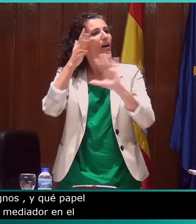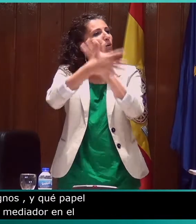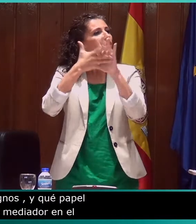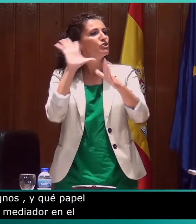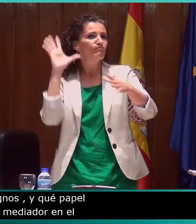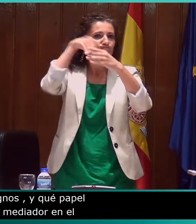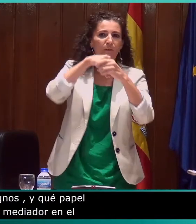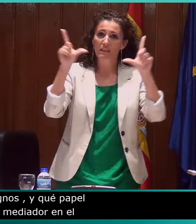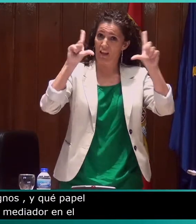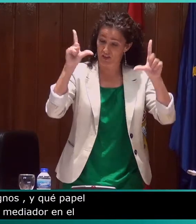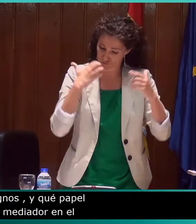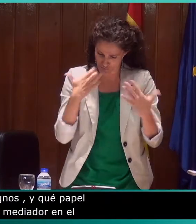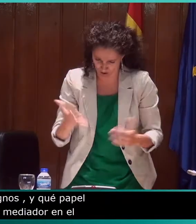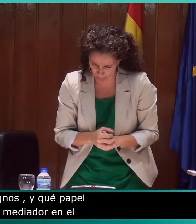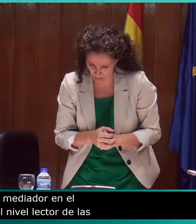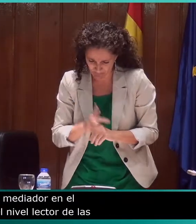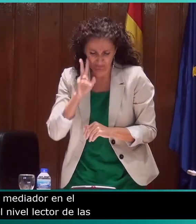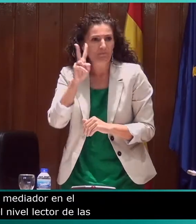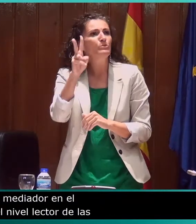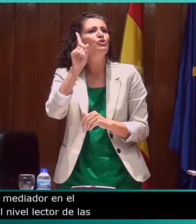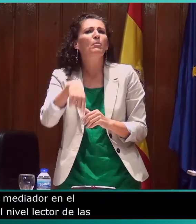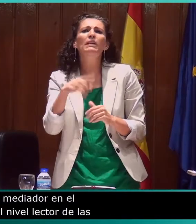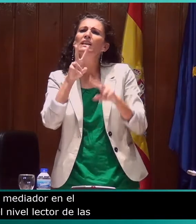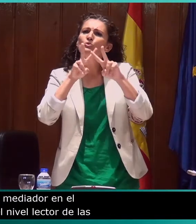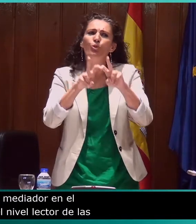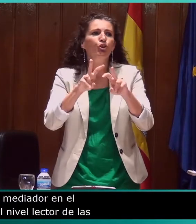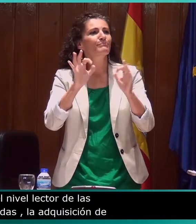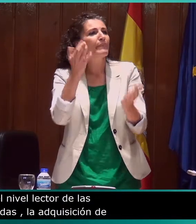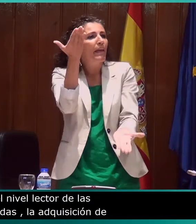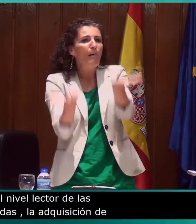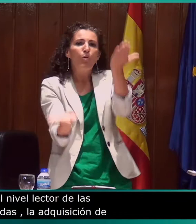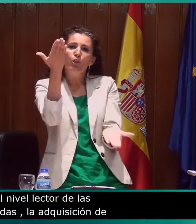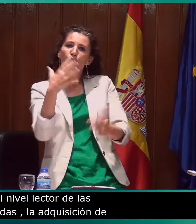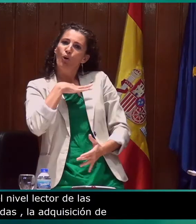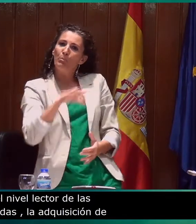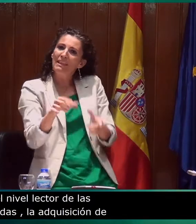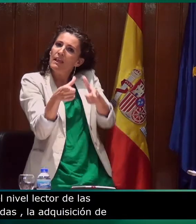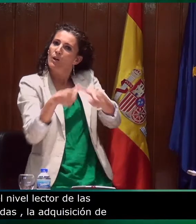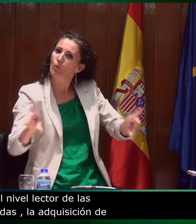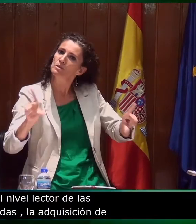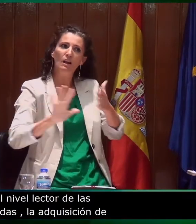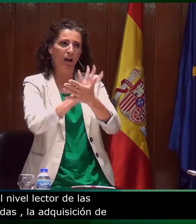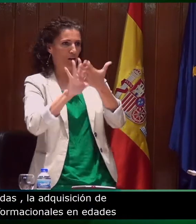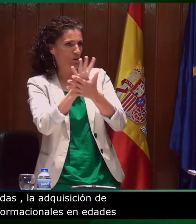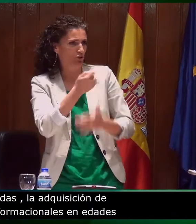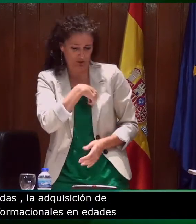estudios de la inclusión de la lengua de signos en medios de comunicación como es la televisión comparativas